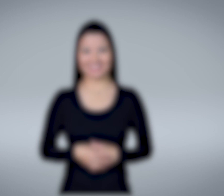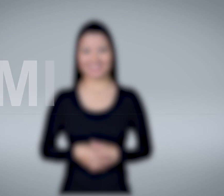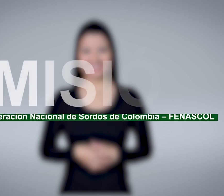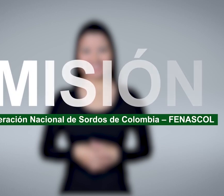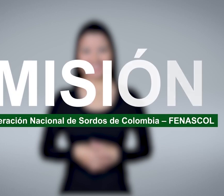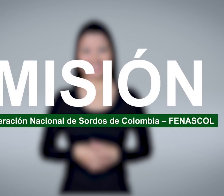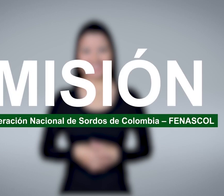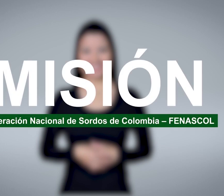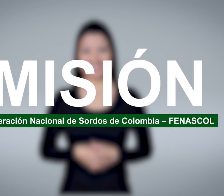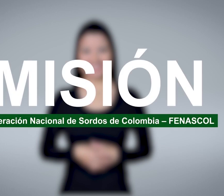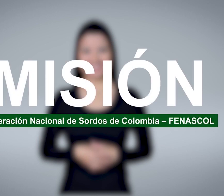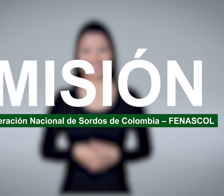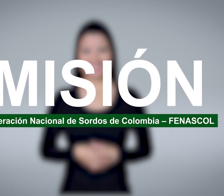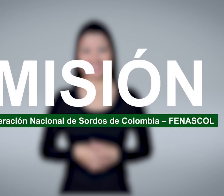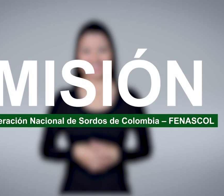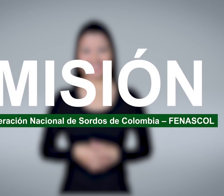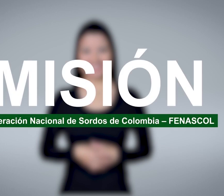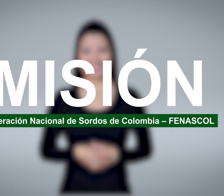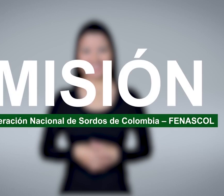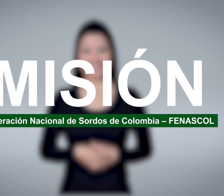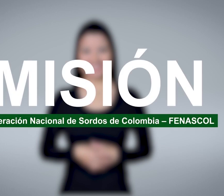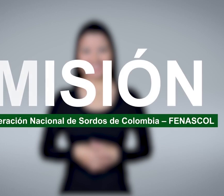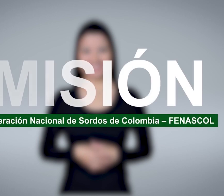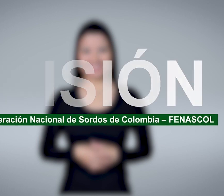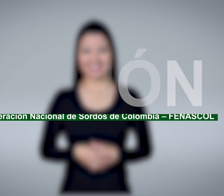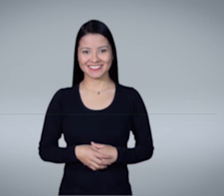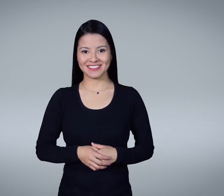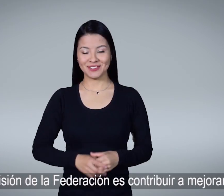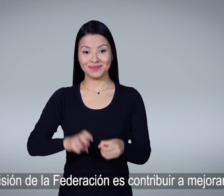Misión, Federación Nacional de Sordos de Colombia, FENASCOL.